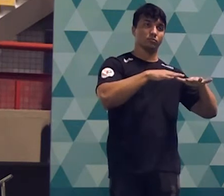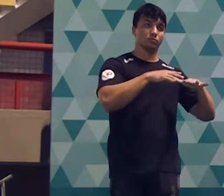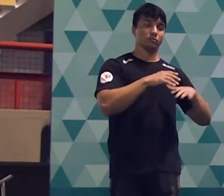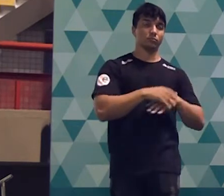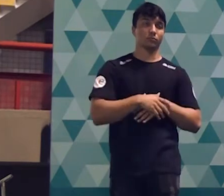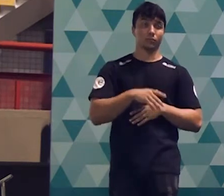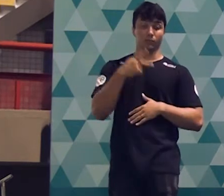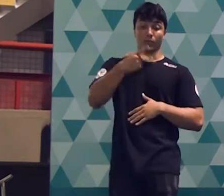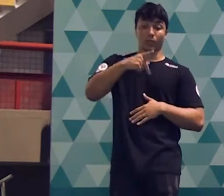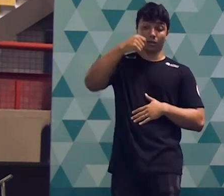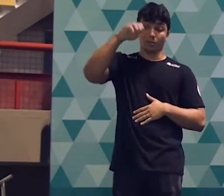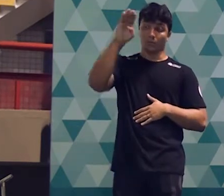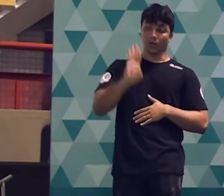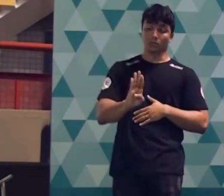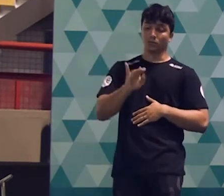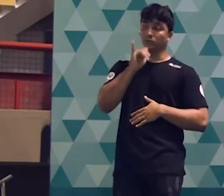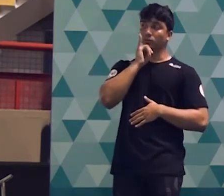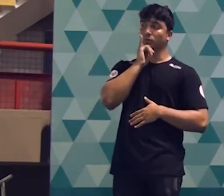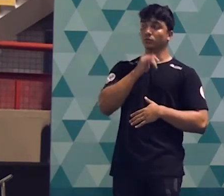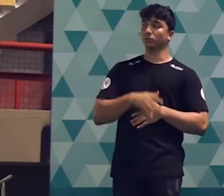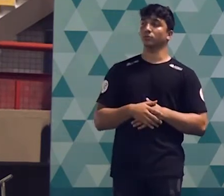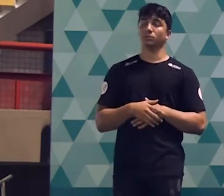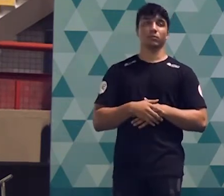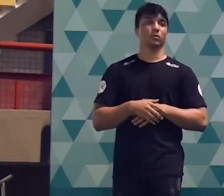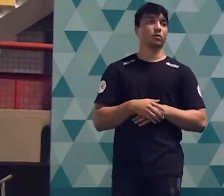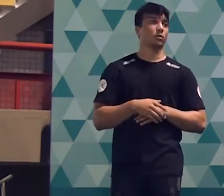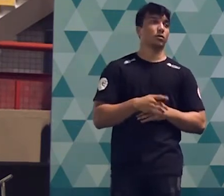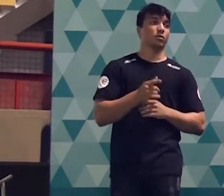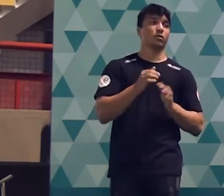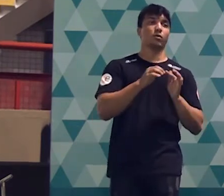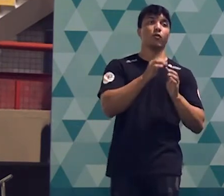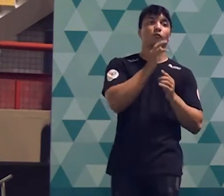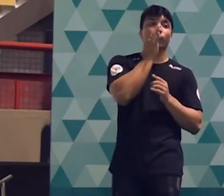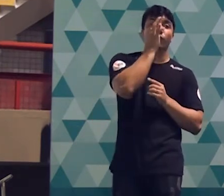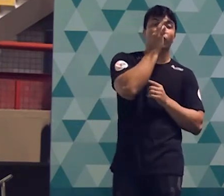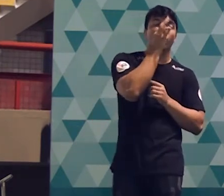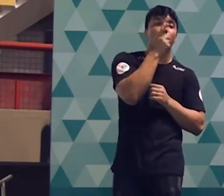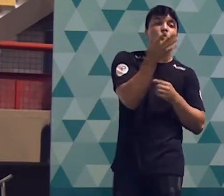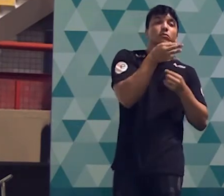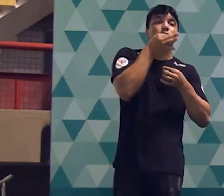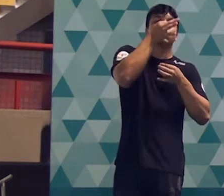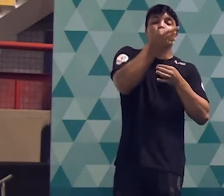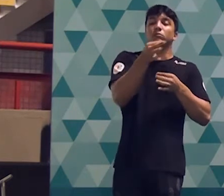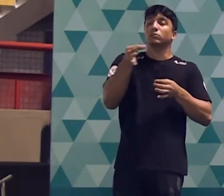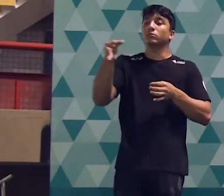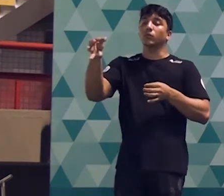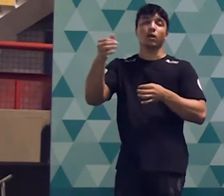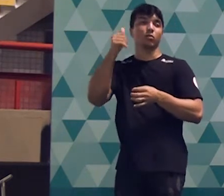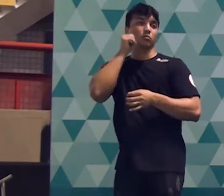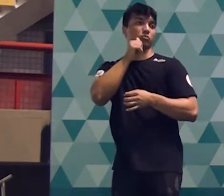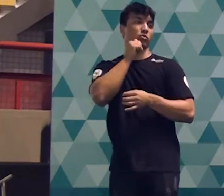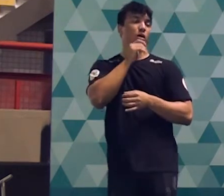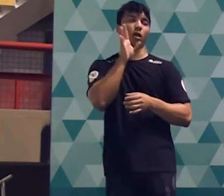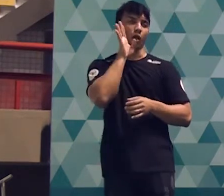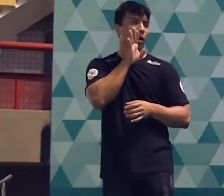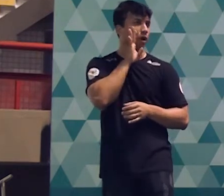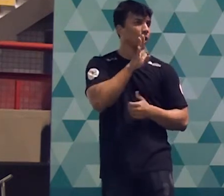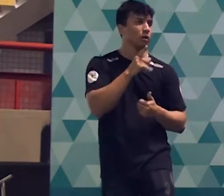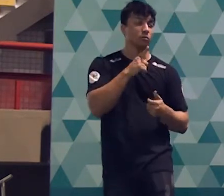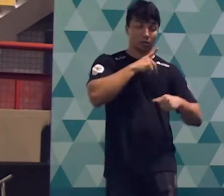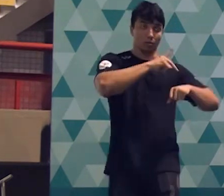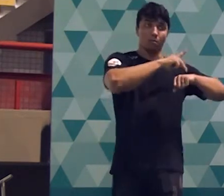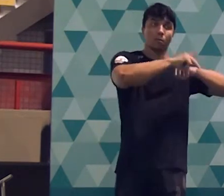no Brasil, você arrancar uma flor e dar para uma menina, isso é legal. Mas existem